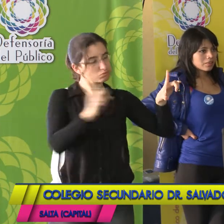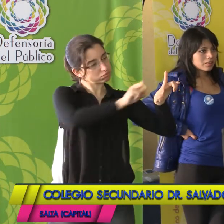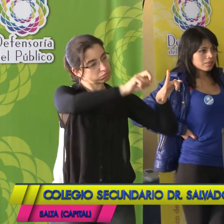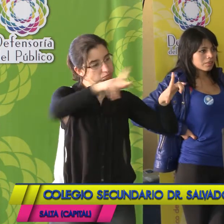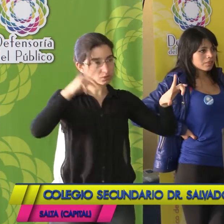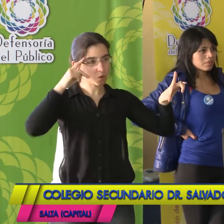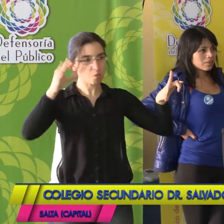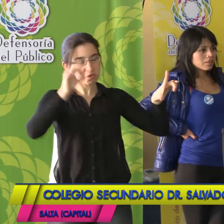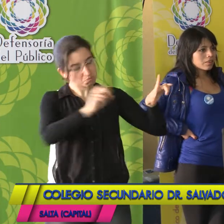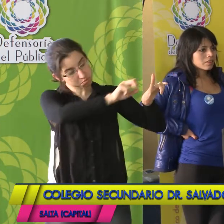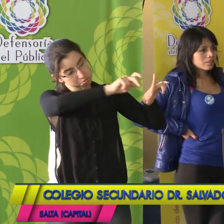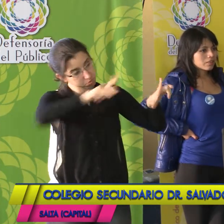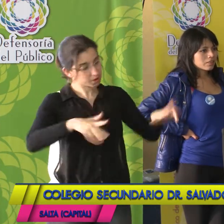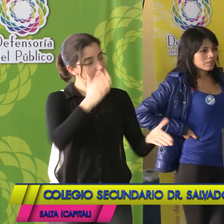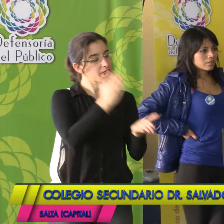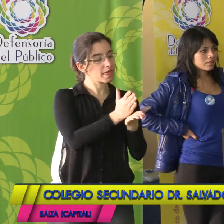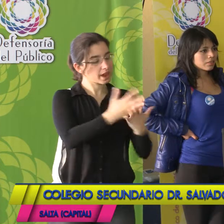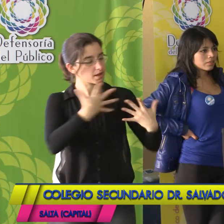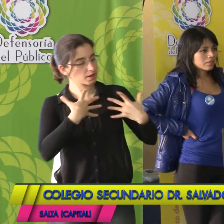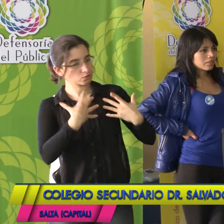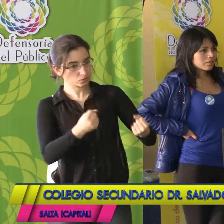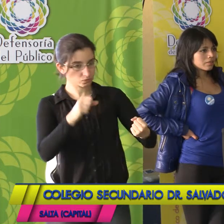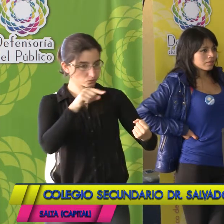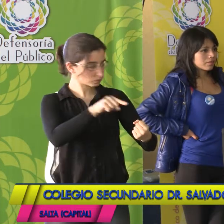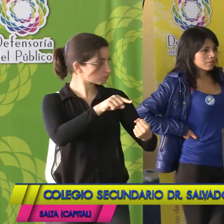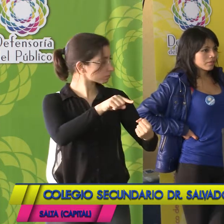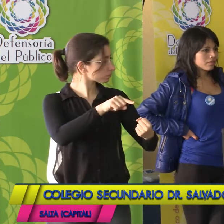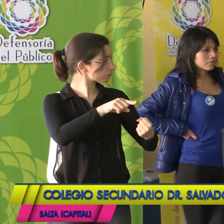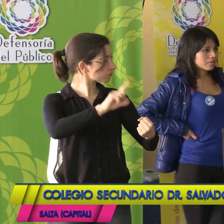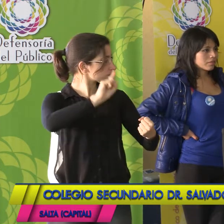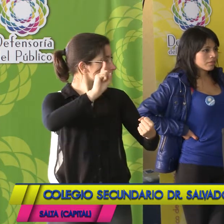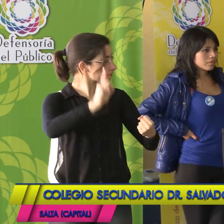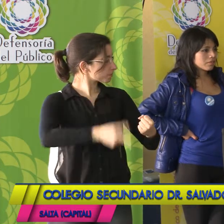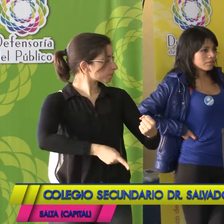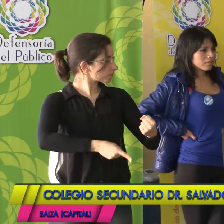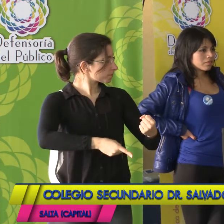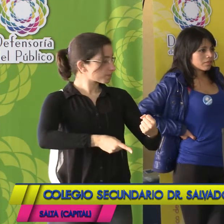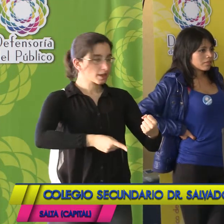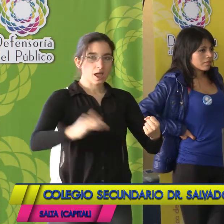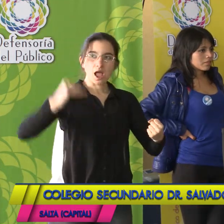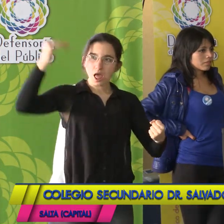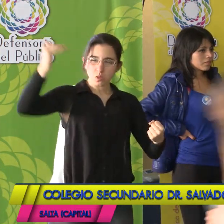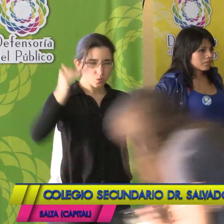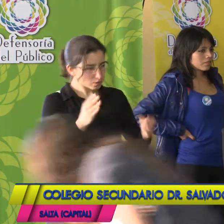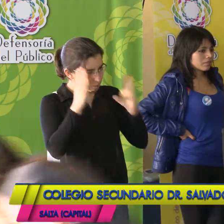defender nuestros derechos y sobre todo para que un adulto también nos escuche y